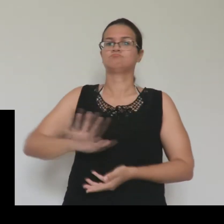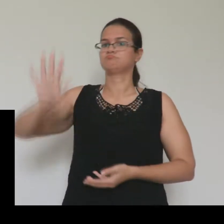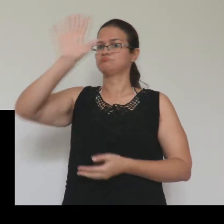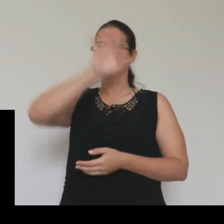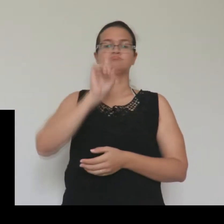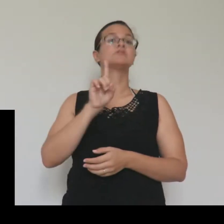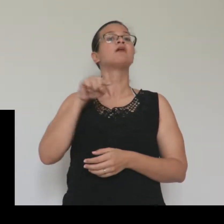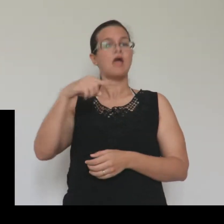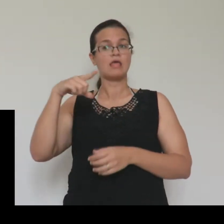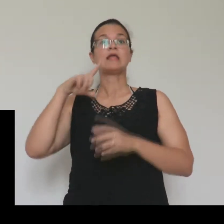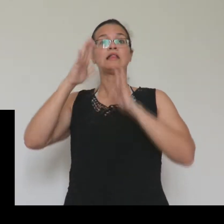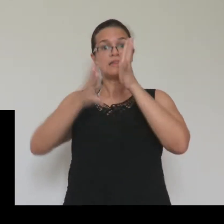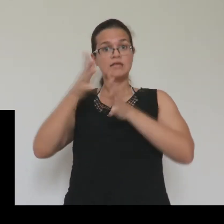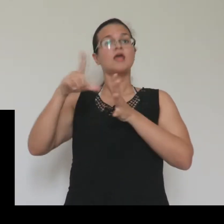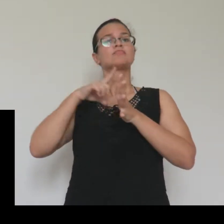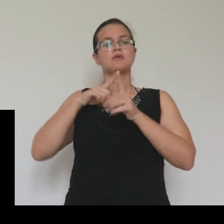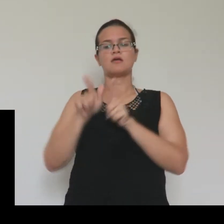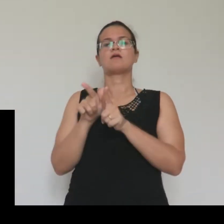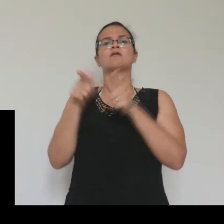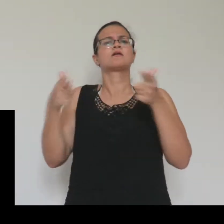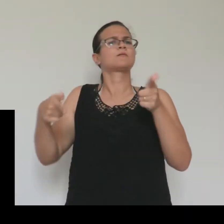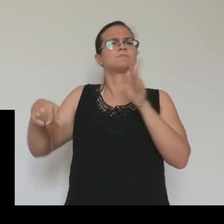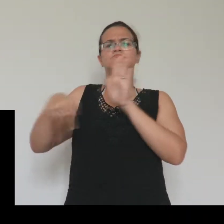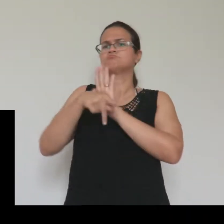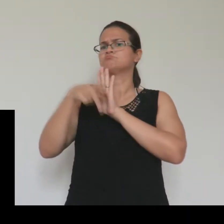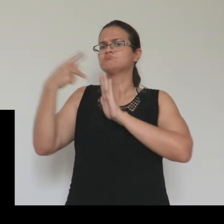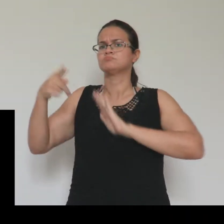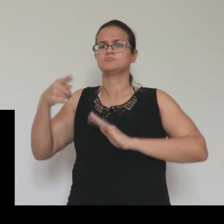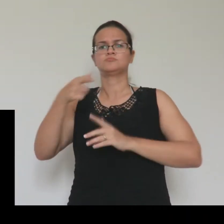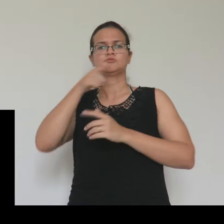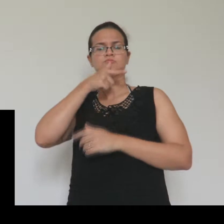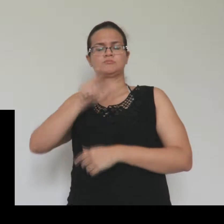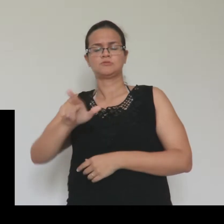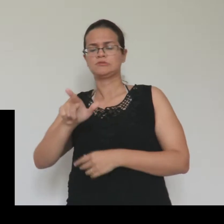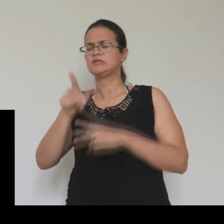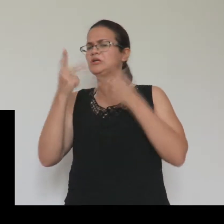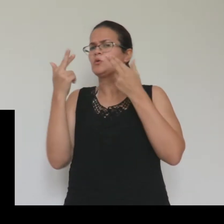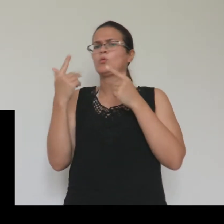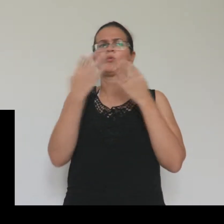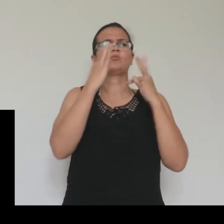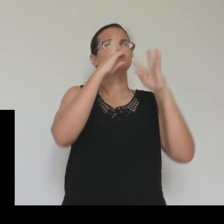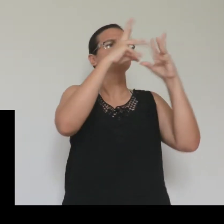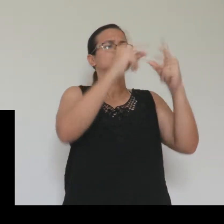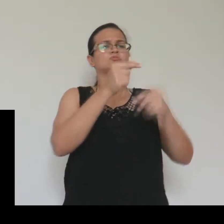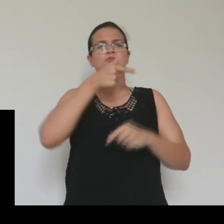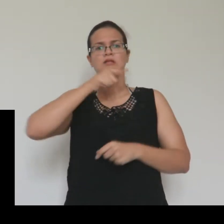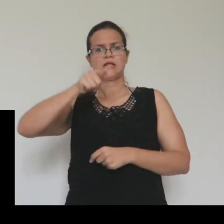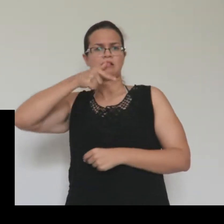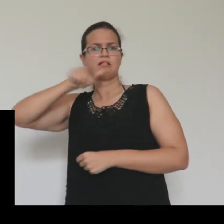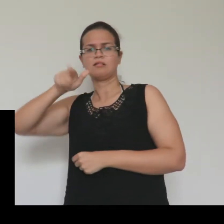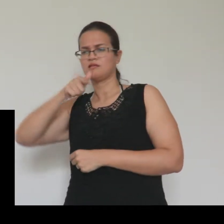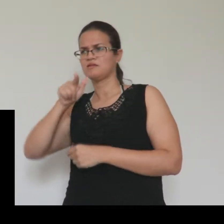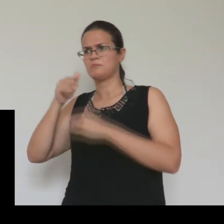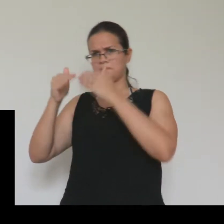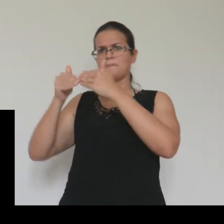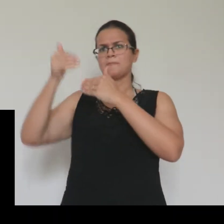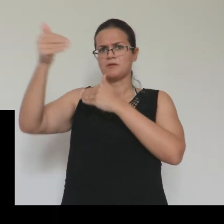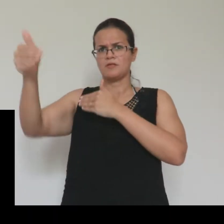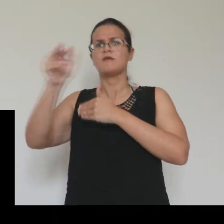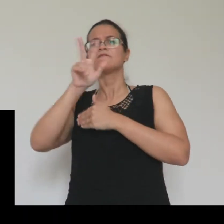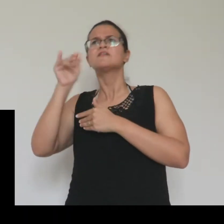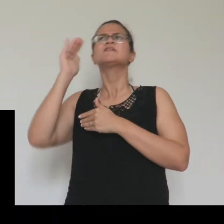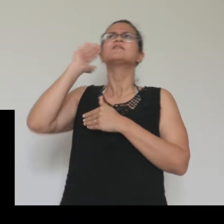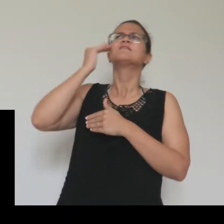gramática? Possui gramática como qualquer outra língua. No próximo daqui mais na frente a gente vai entender